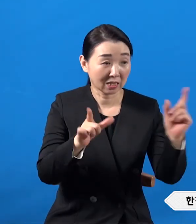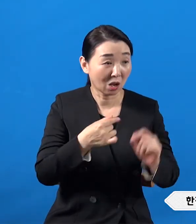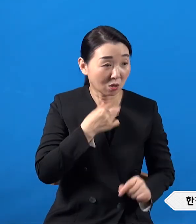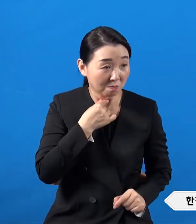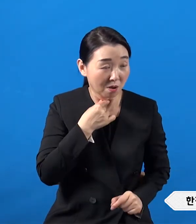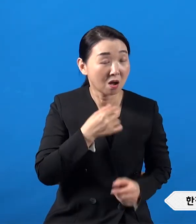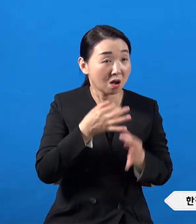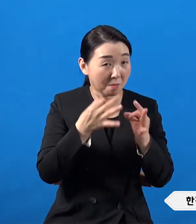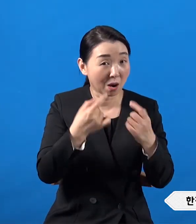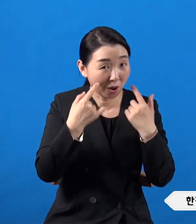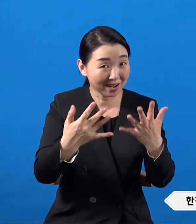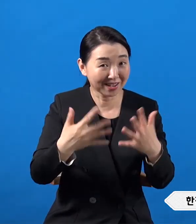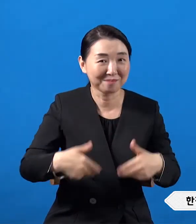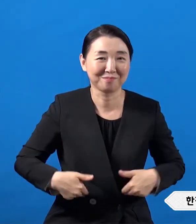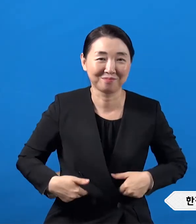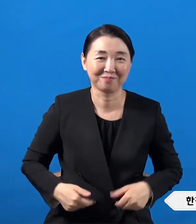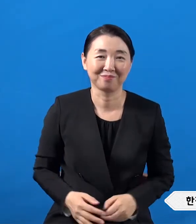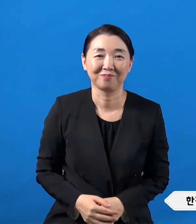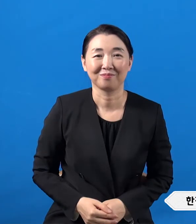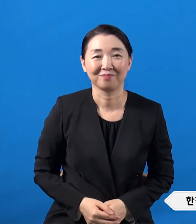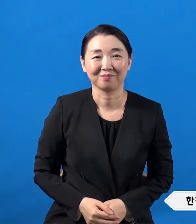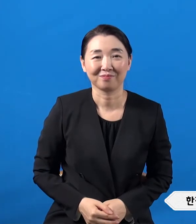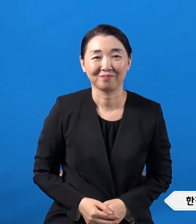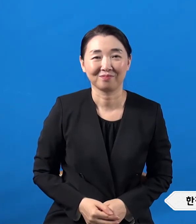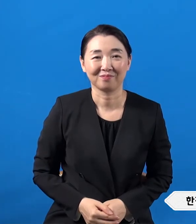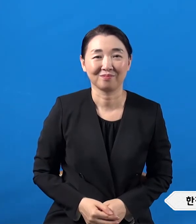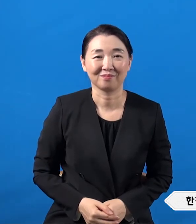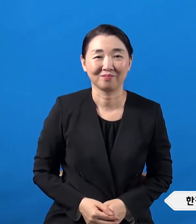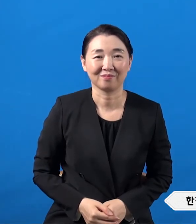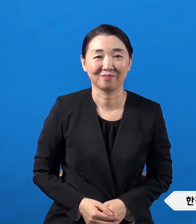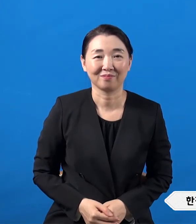살려면 발음을 잘해야 됩니다, 여러분.